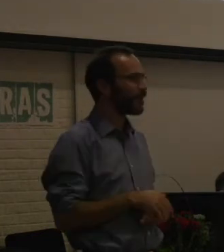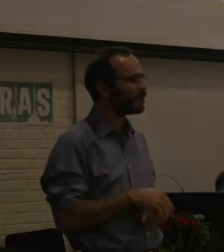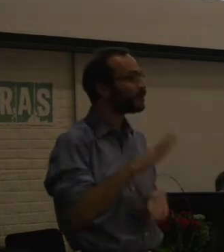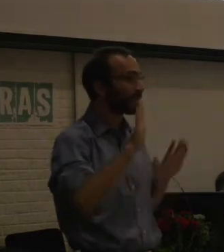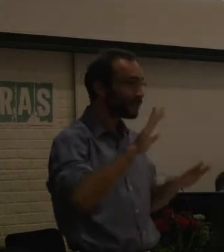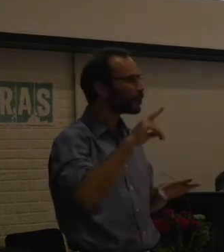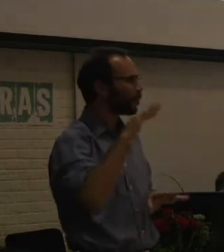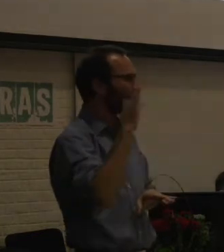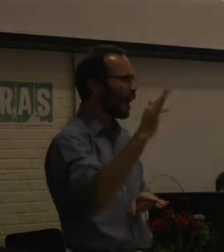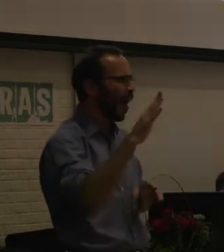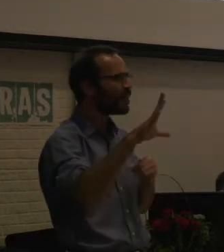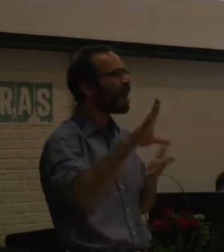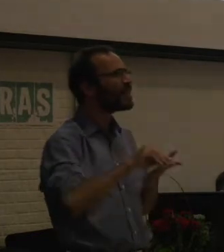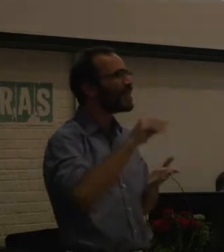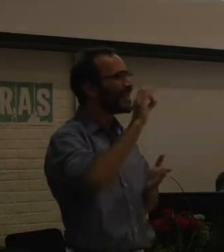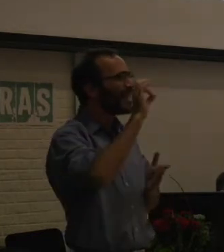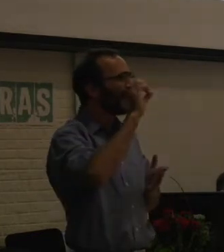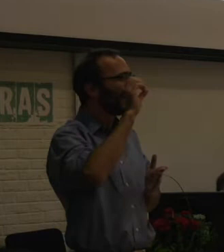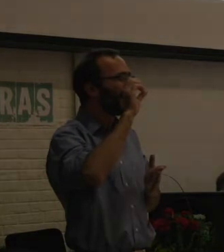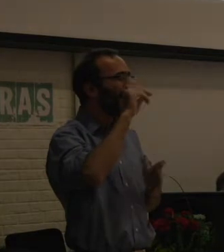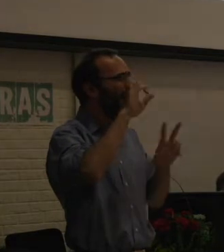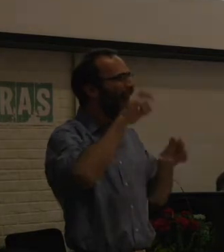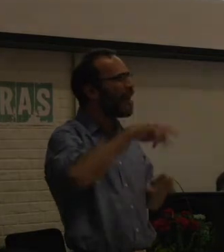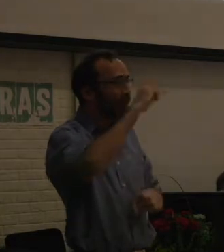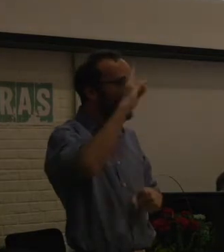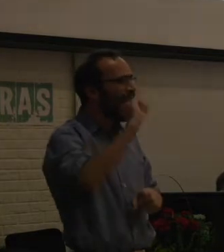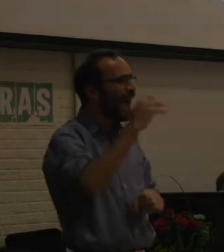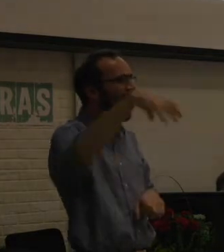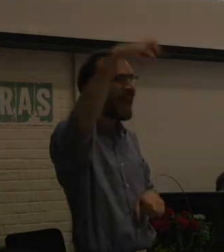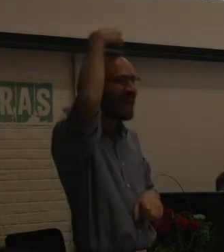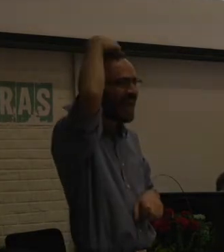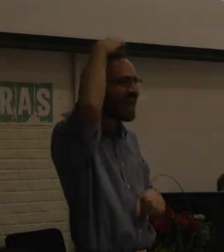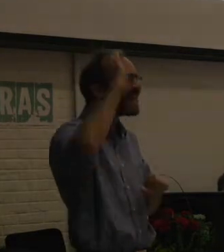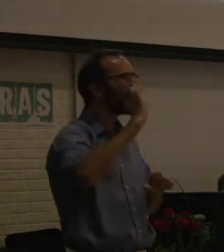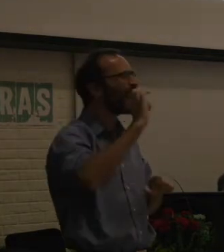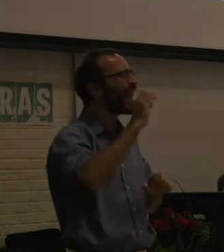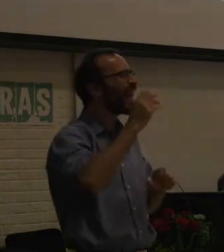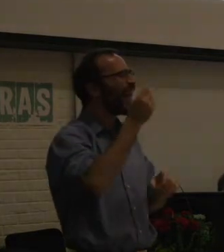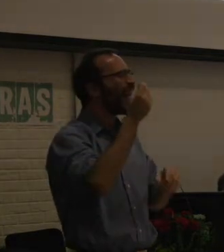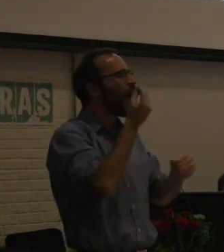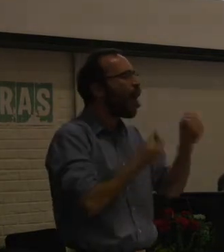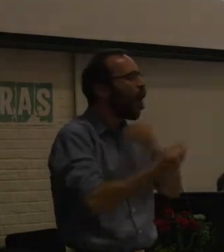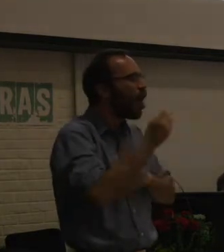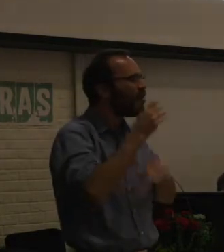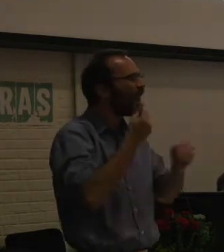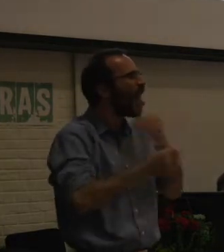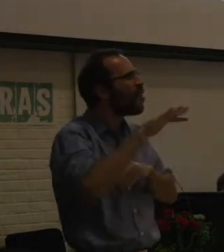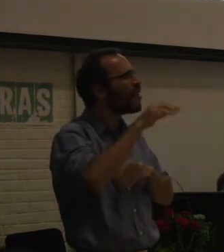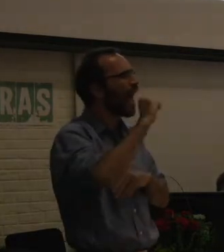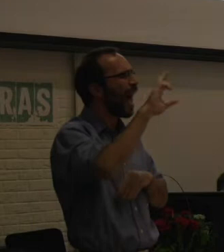fue un rey de origen armenio, León V de Armenia, al que los madrileños no teníamos mucho cariño y